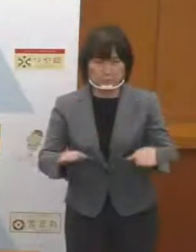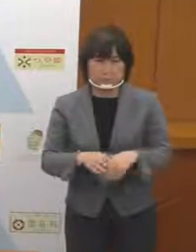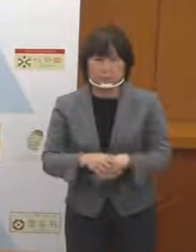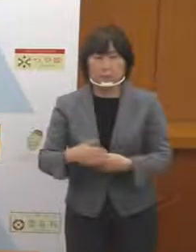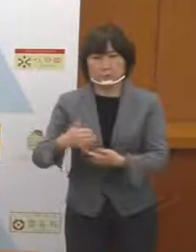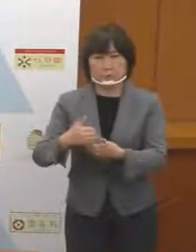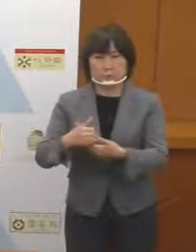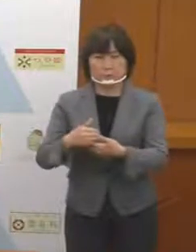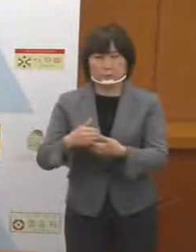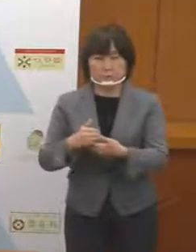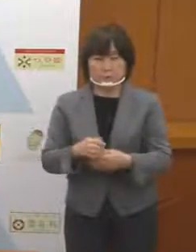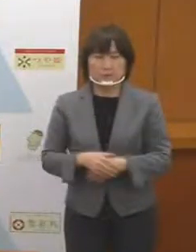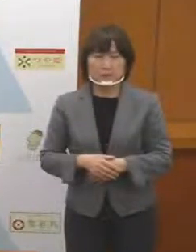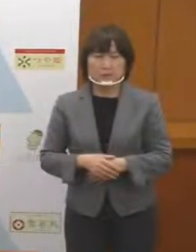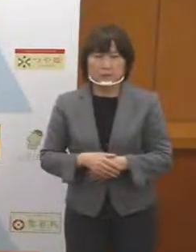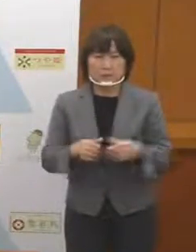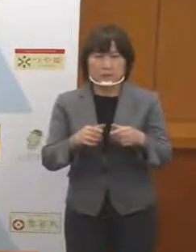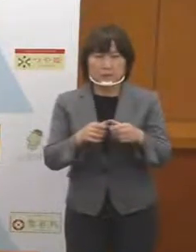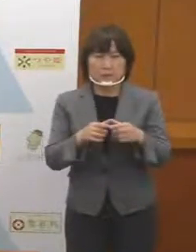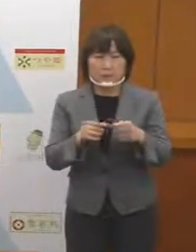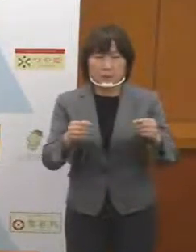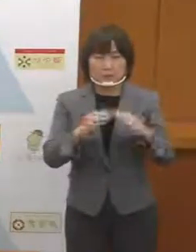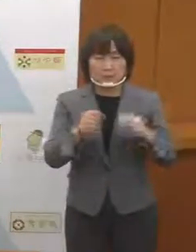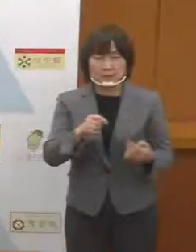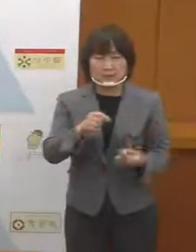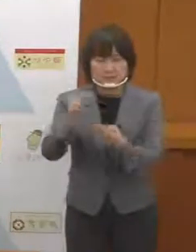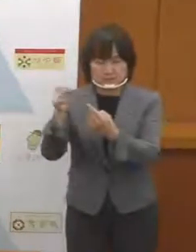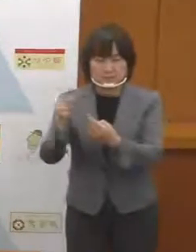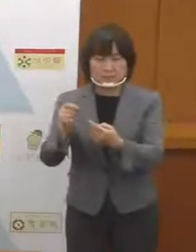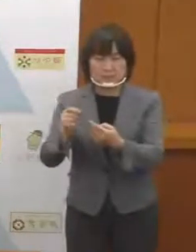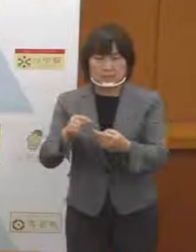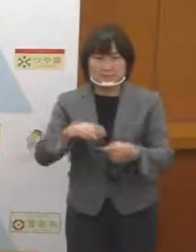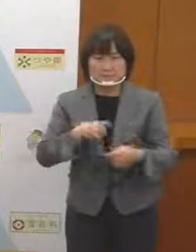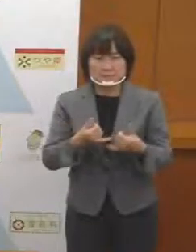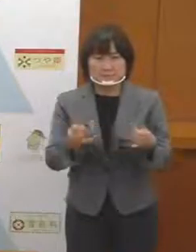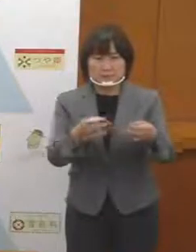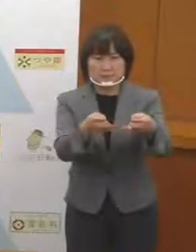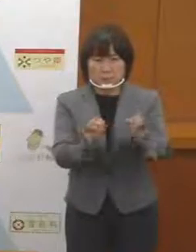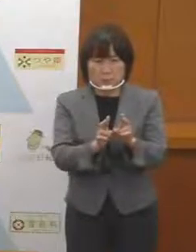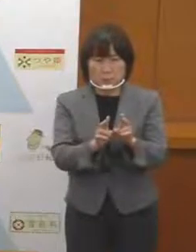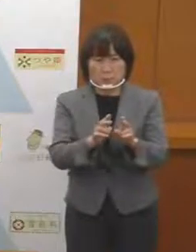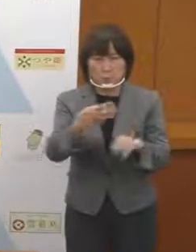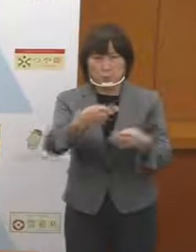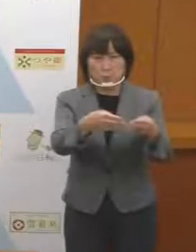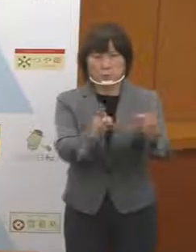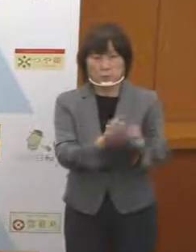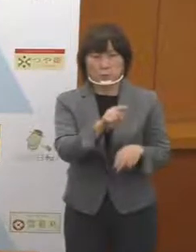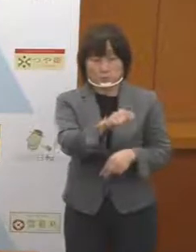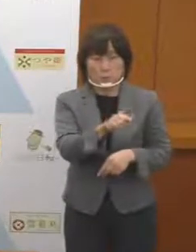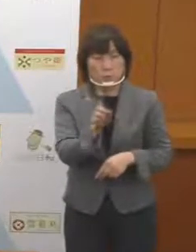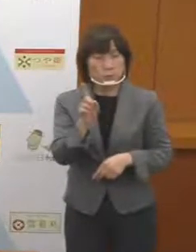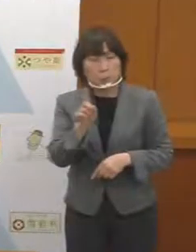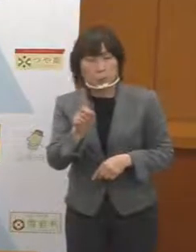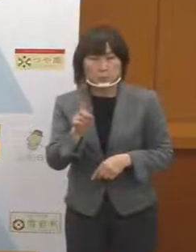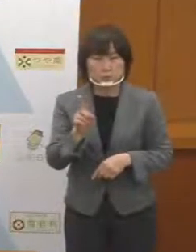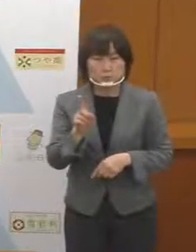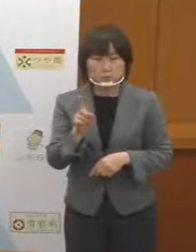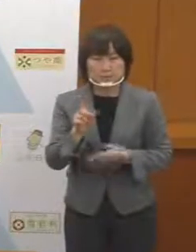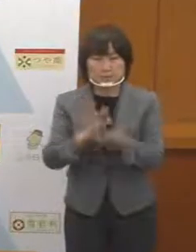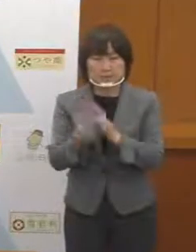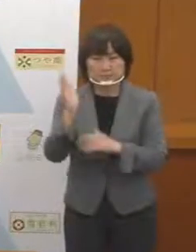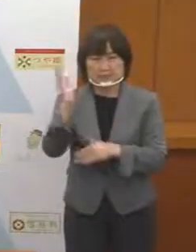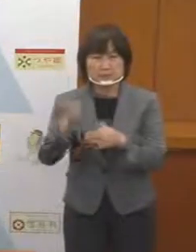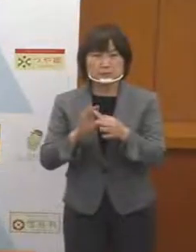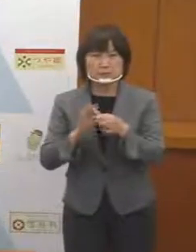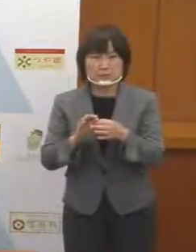ですねあの系選出国会議員まあとりわけあの自民党請求等ですねとどのように貢献盛夏に向けて